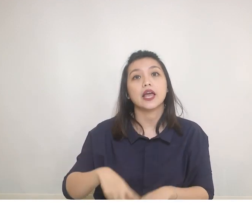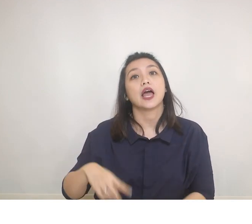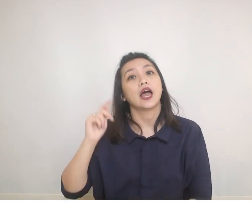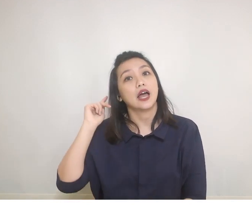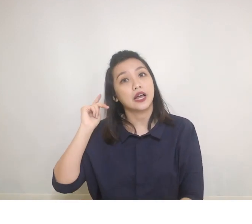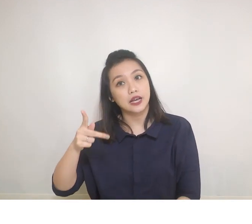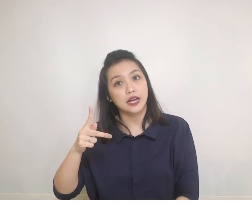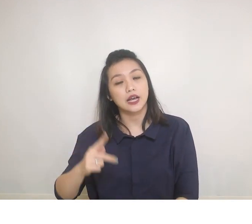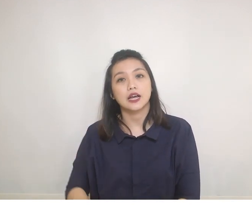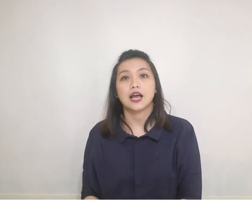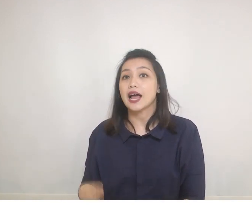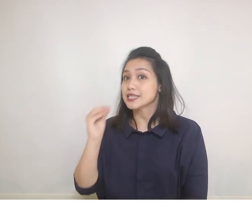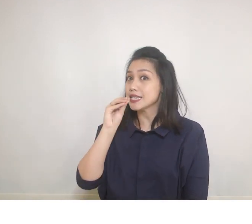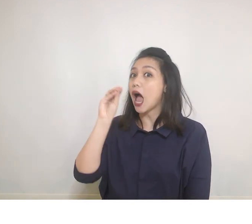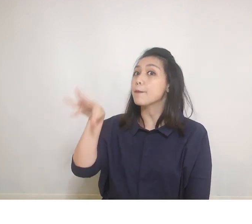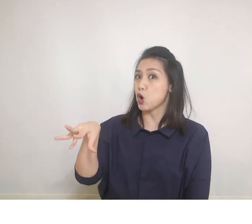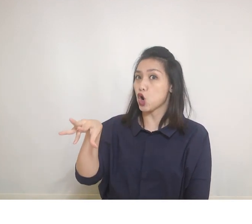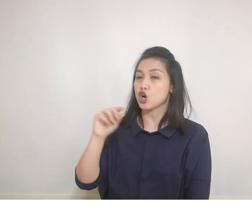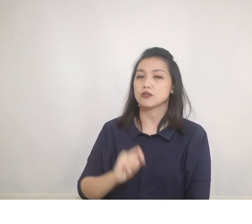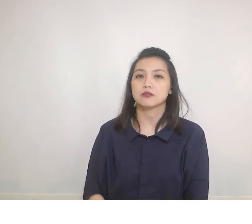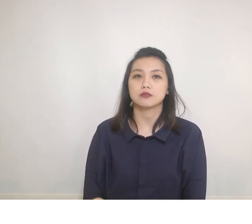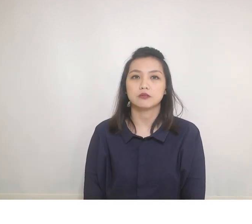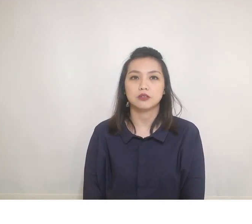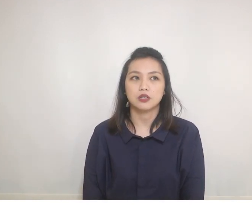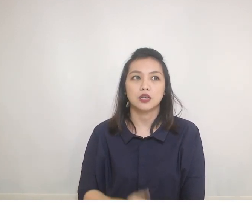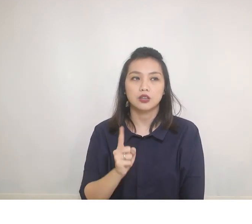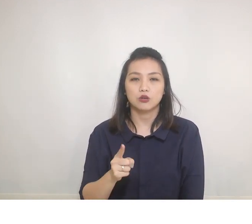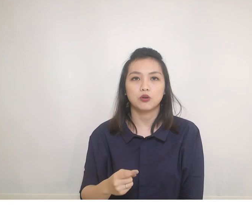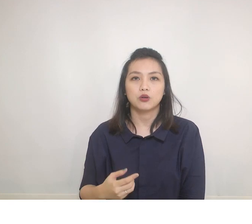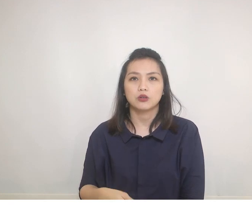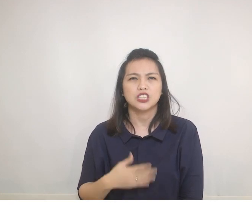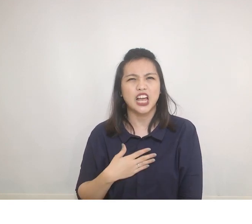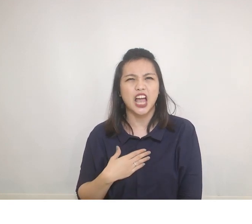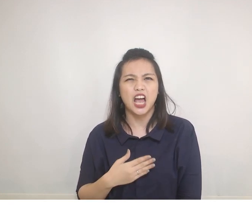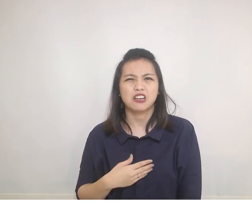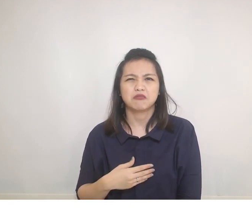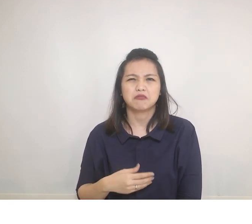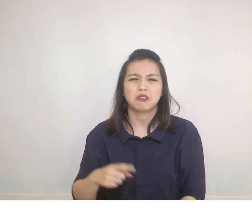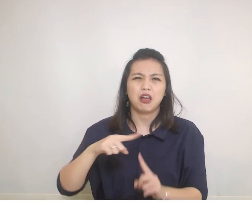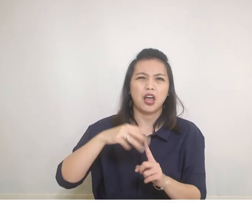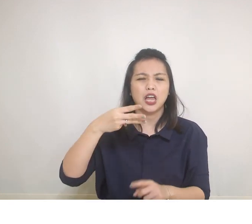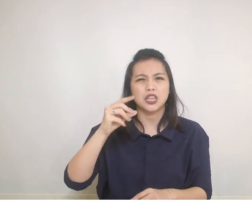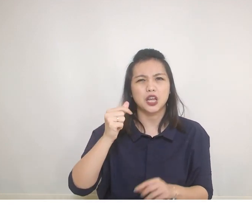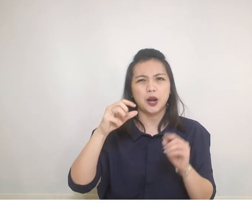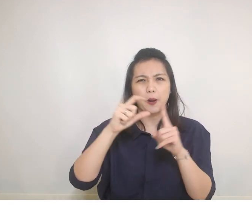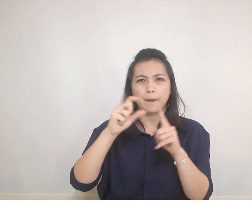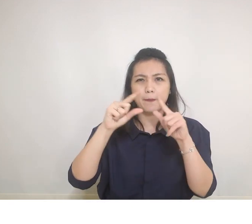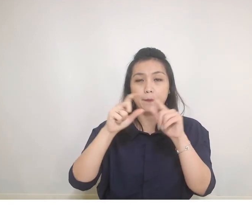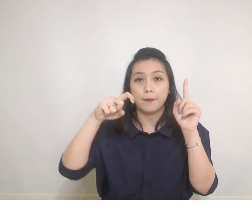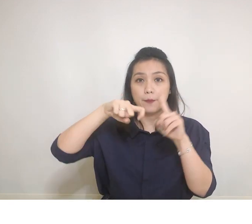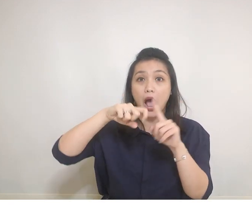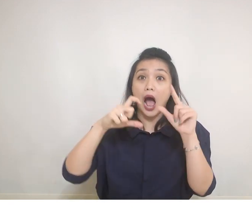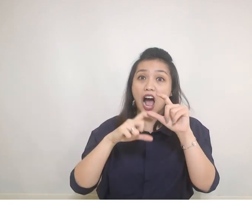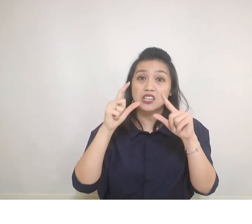juga jadi komponen Koadan dan Celeli, di mana pada saat itu tuh saya tuh belum mengenal Koadan dan Celeli. Saya hanya tahu itu